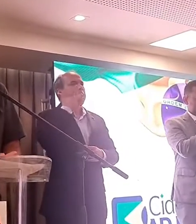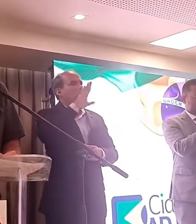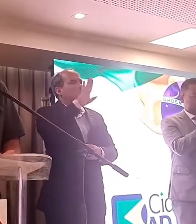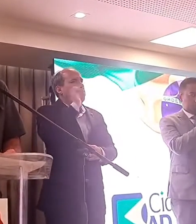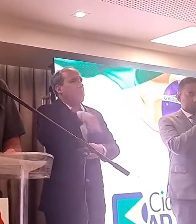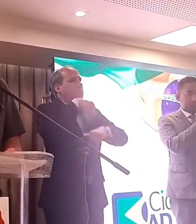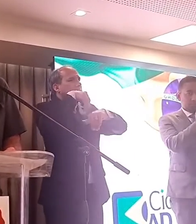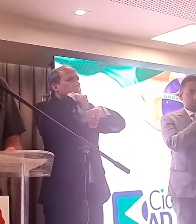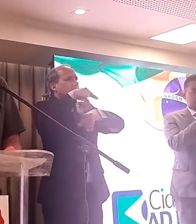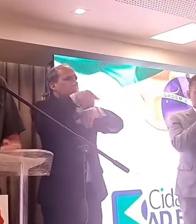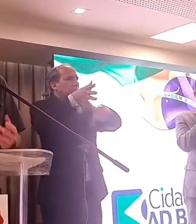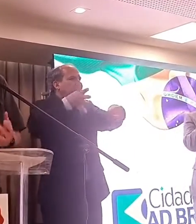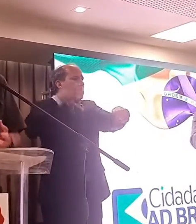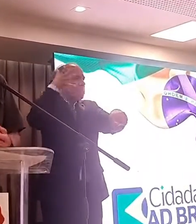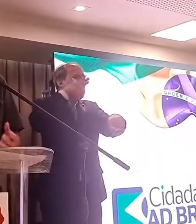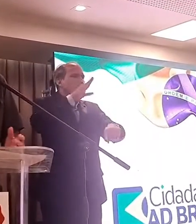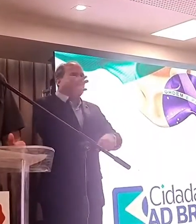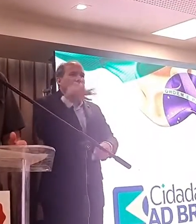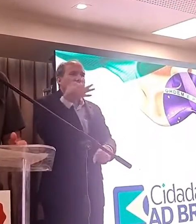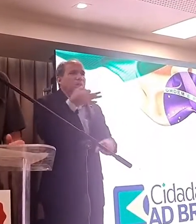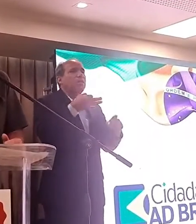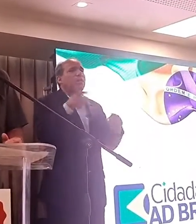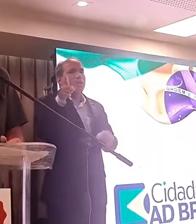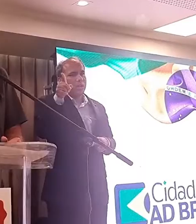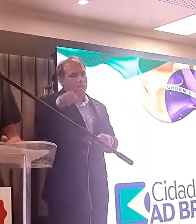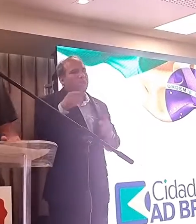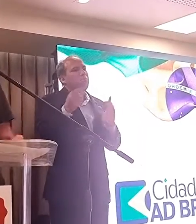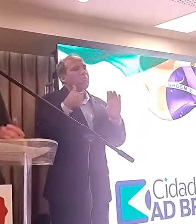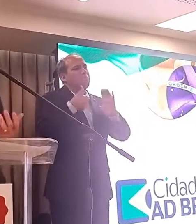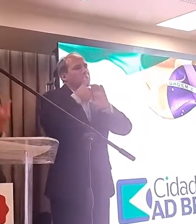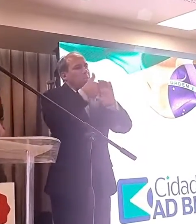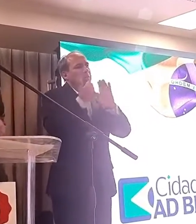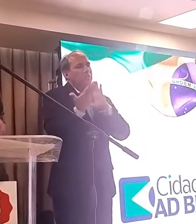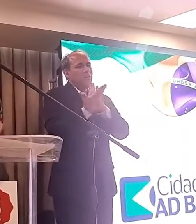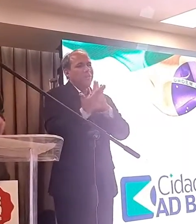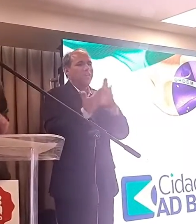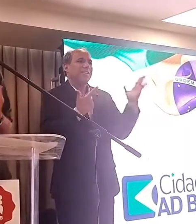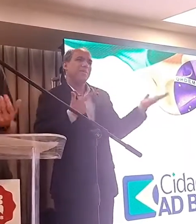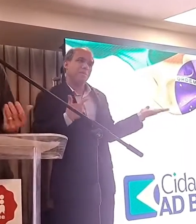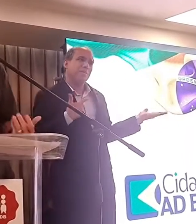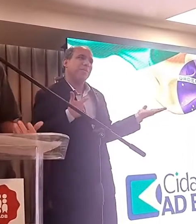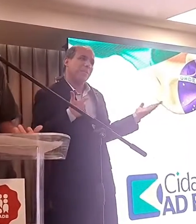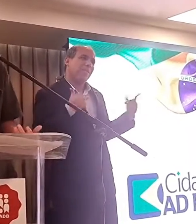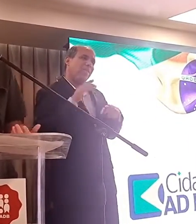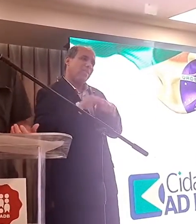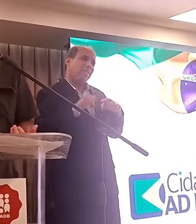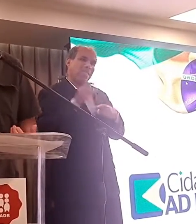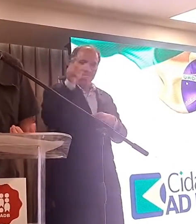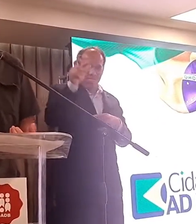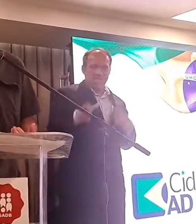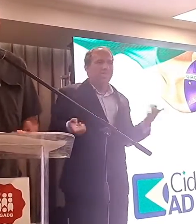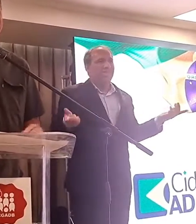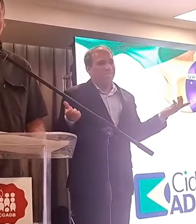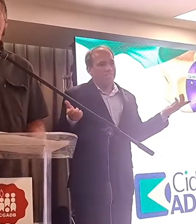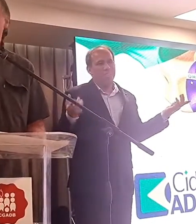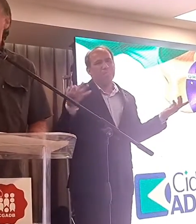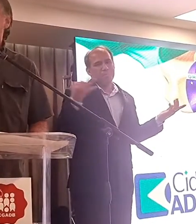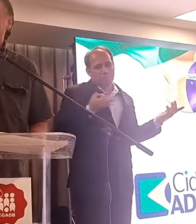Realmente é uma cristã evangélica. Puxar a brasa é minha sardinha, né? Exemplar. Tá?